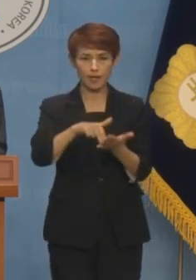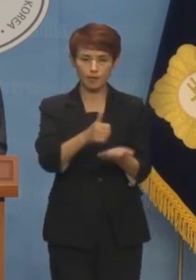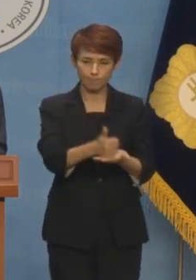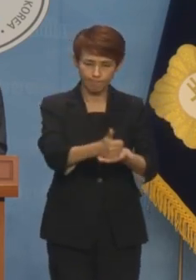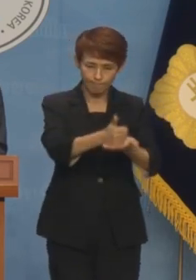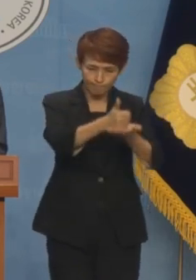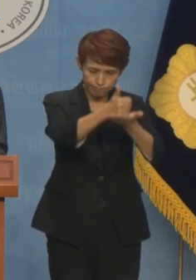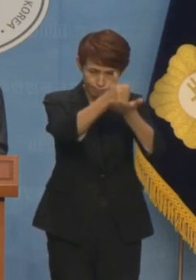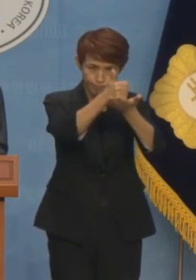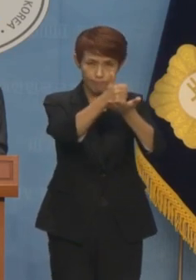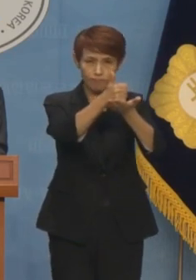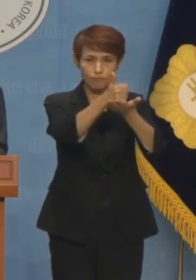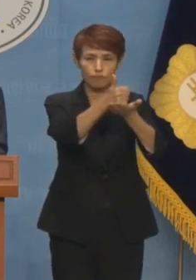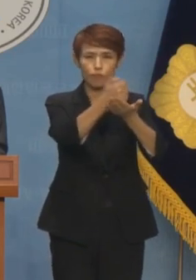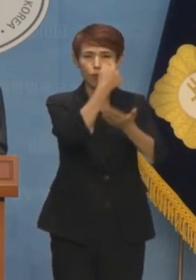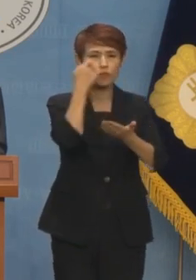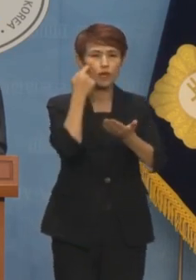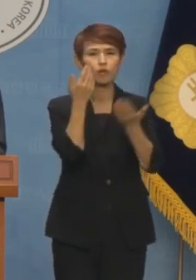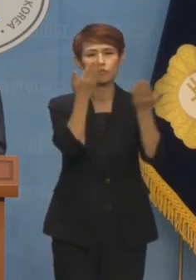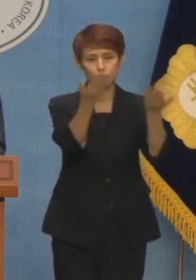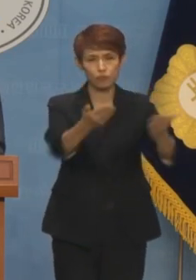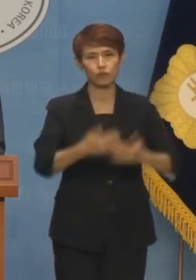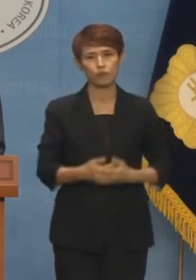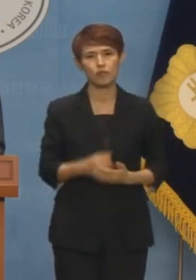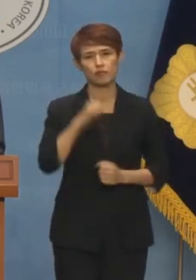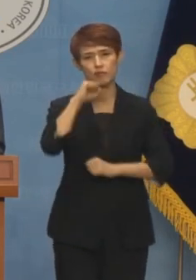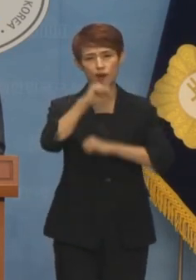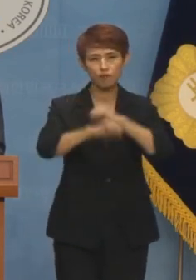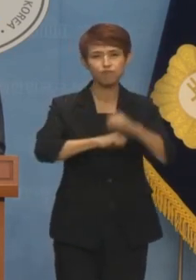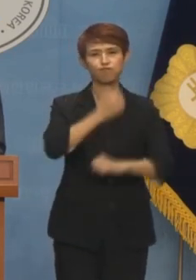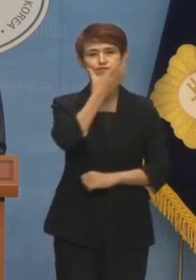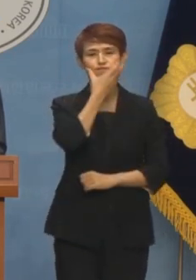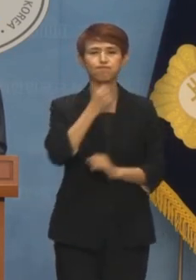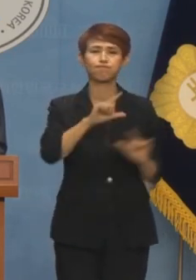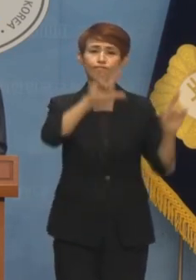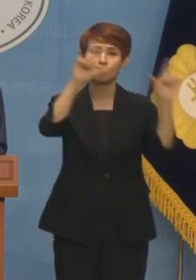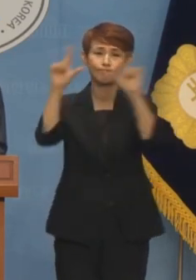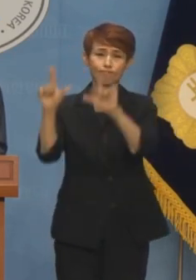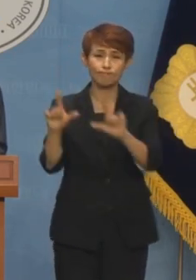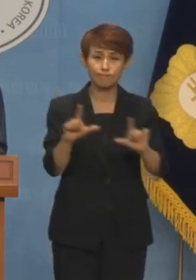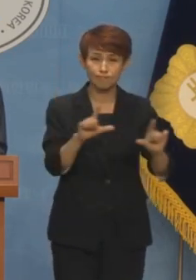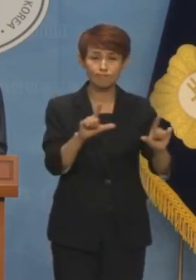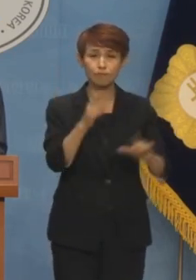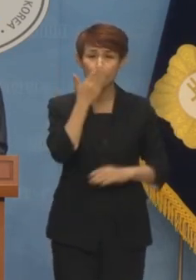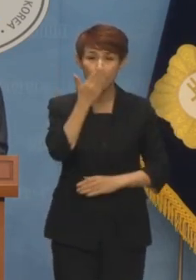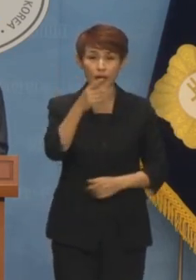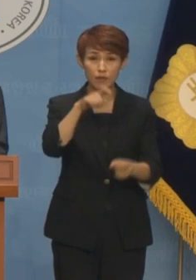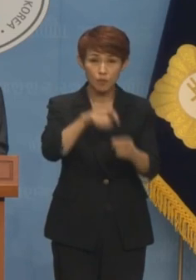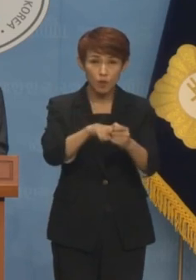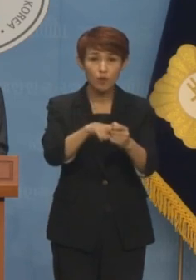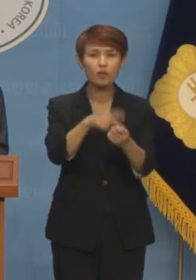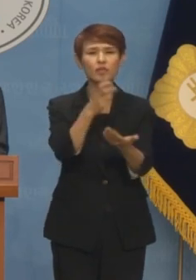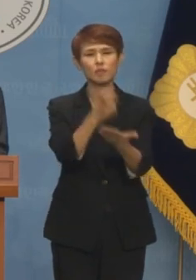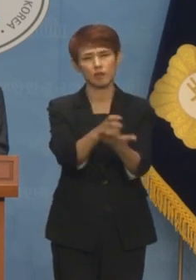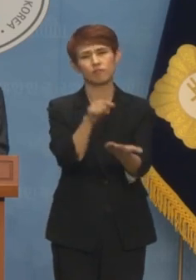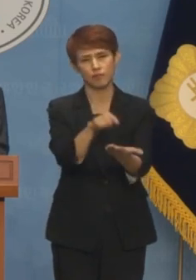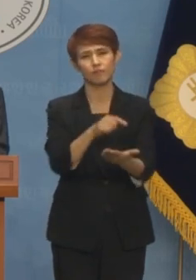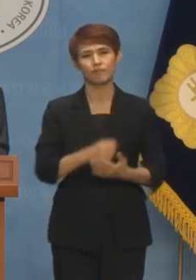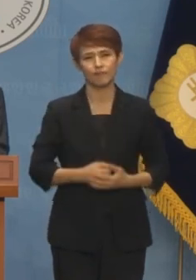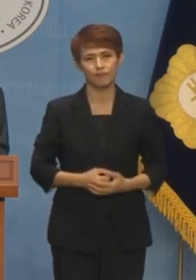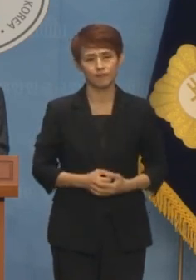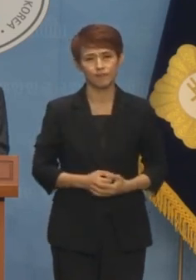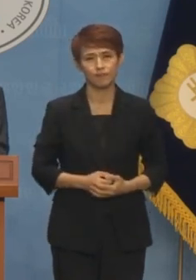마땅히 존중받고 보장받으며 자유롭고 행복한 삶을 영위해 나갈 수 있도록 하기 위한 최소한의